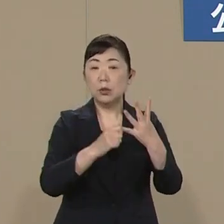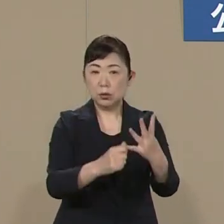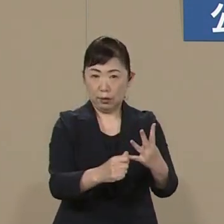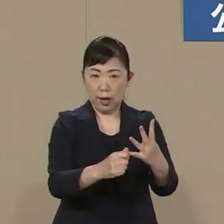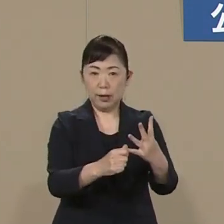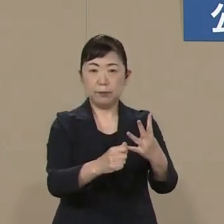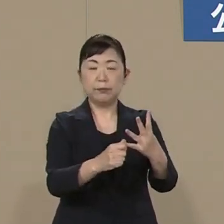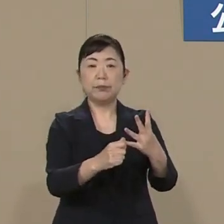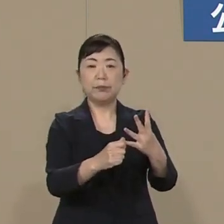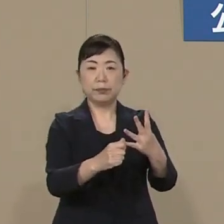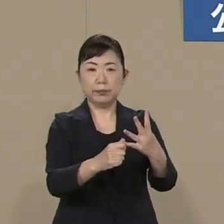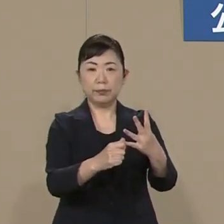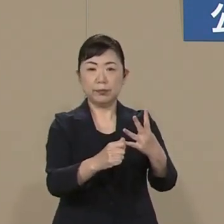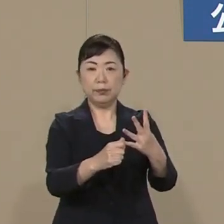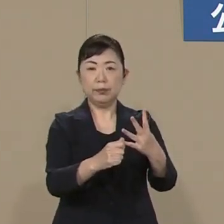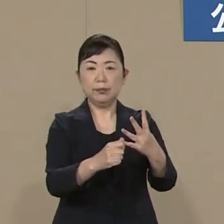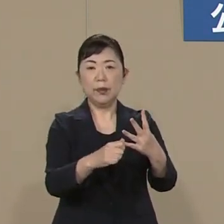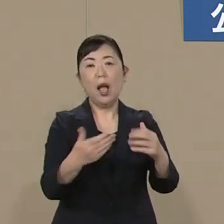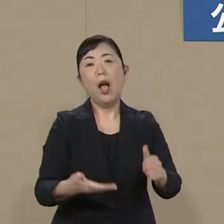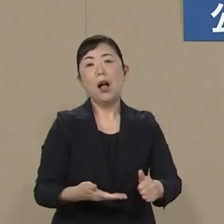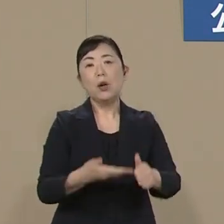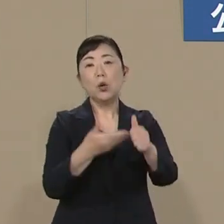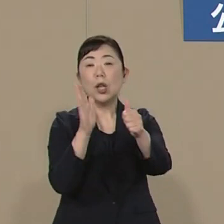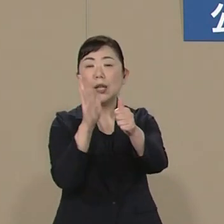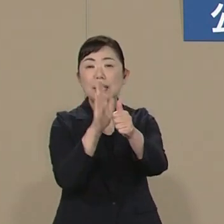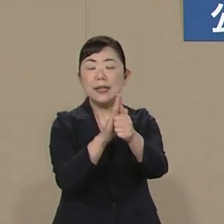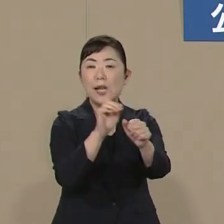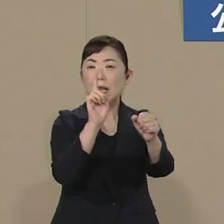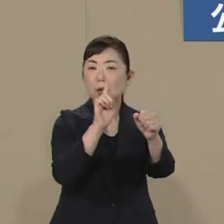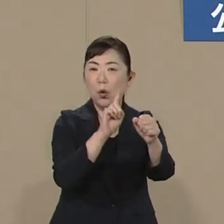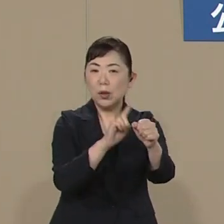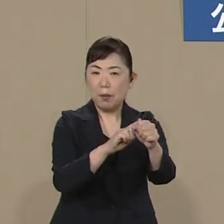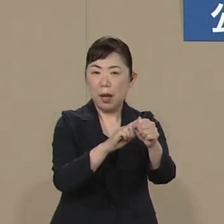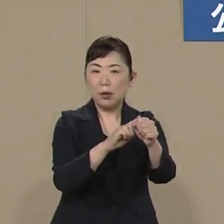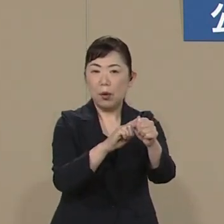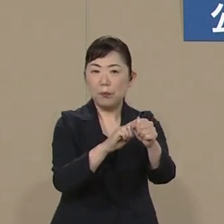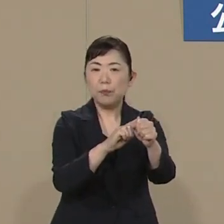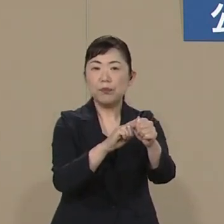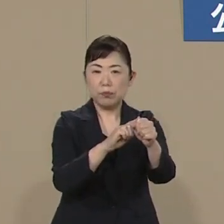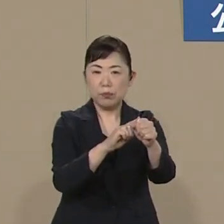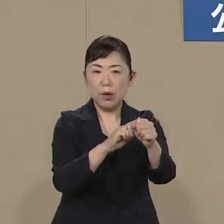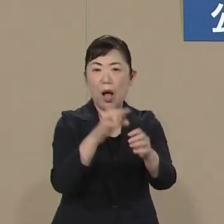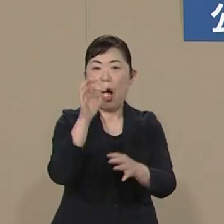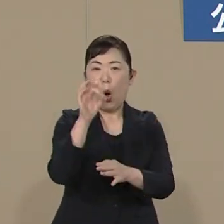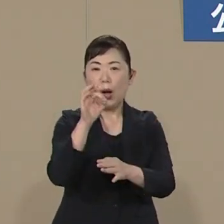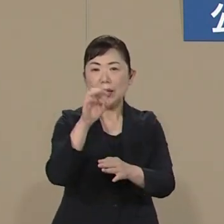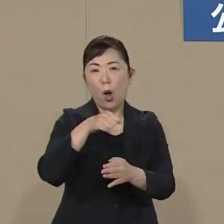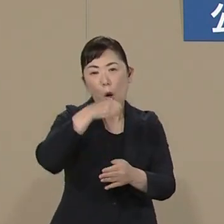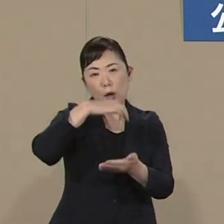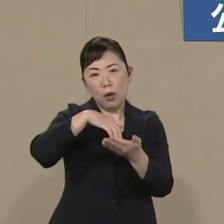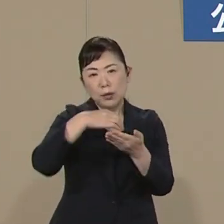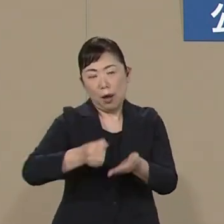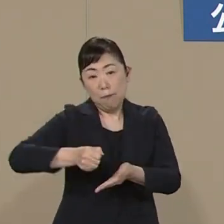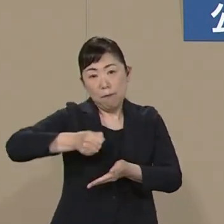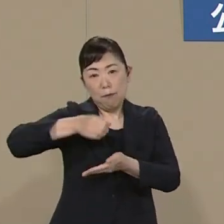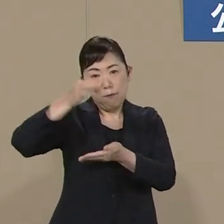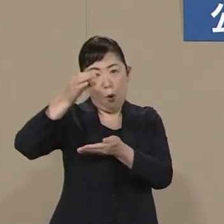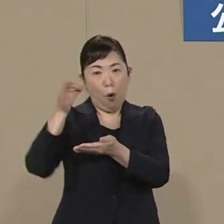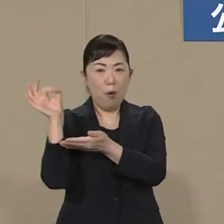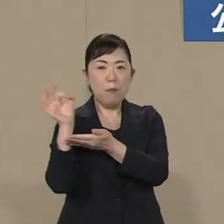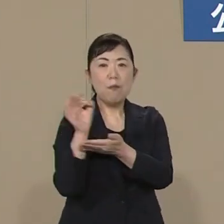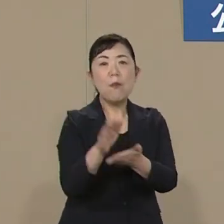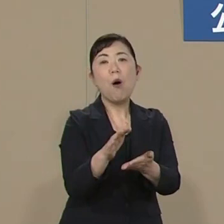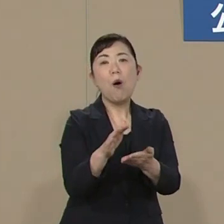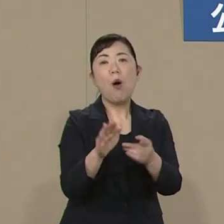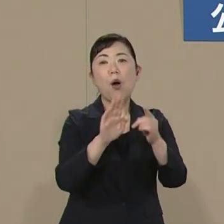保障の3本柱に加え子育て支援という新たな柱に予算が多額に充当され